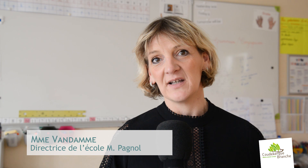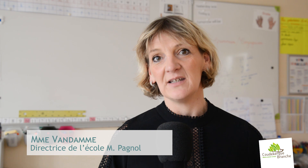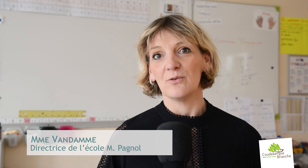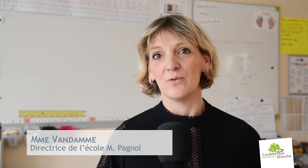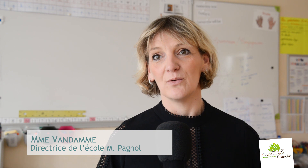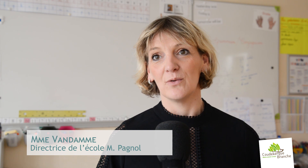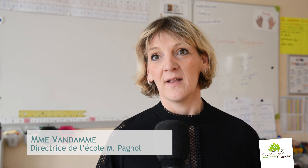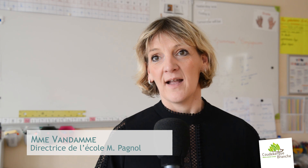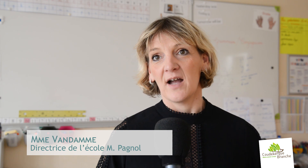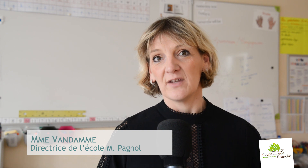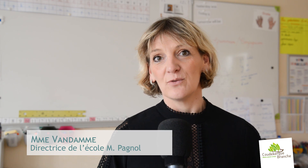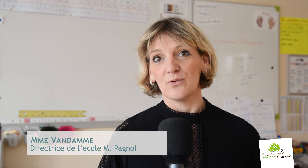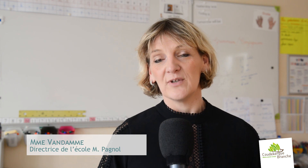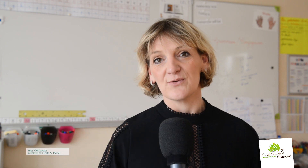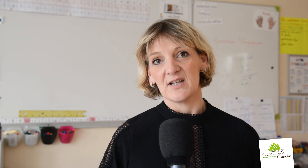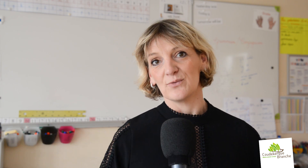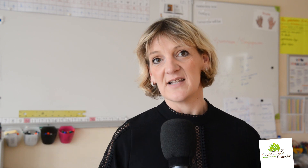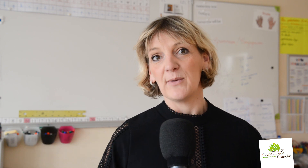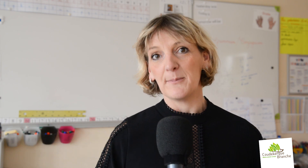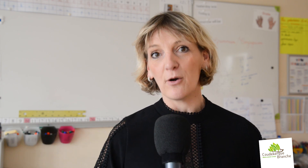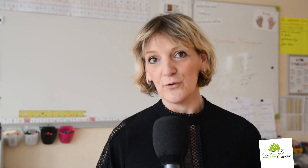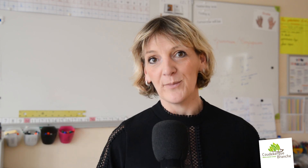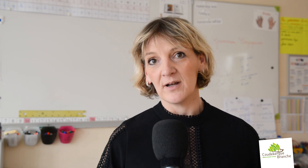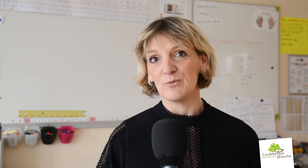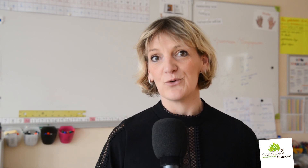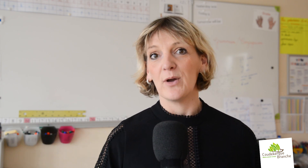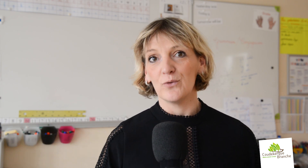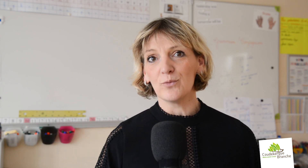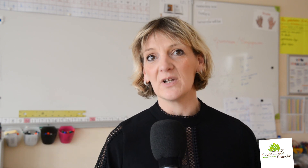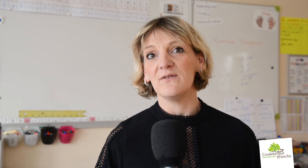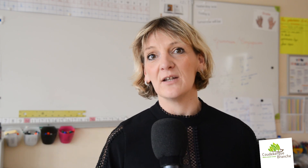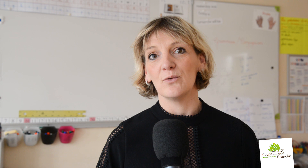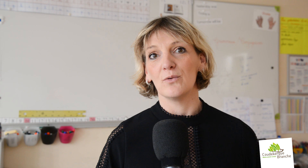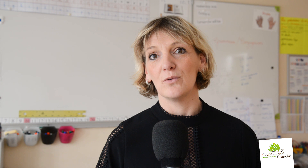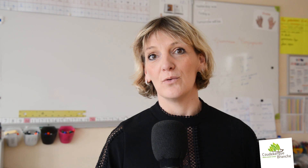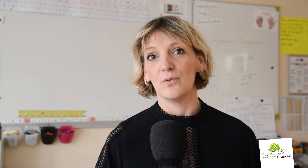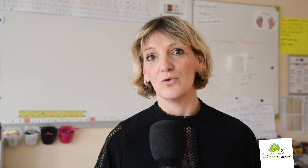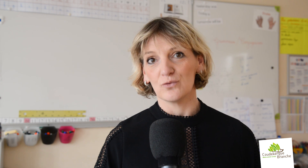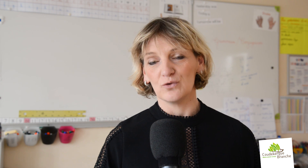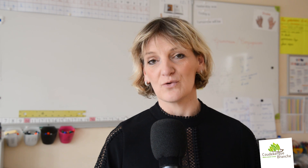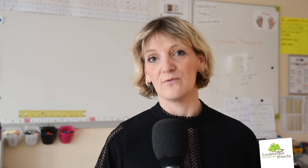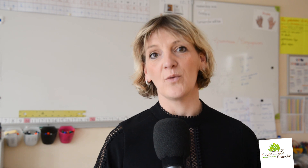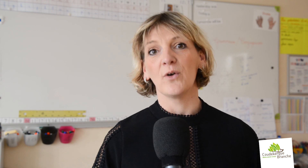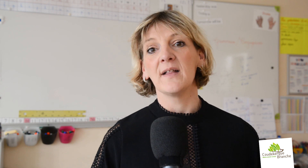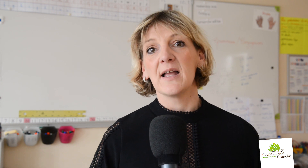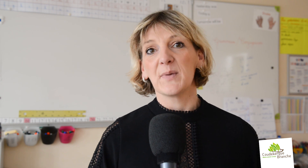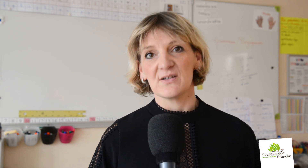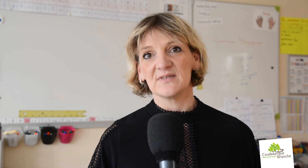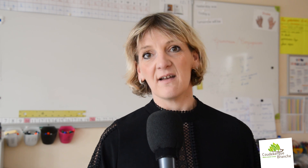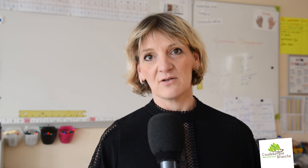mairie avec une association qui s'appelle Parole de Main et Monsieur Baheux pour qu'ils viennent le jour du 11 novembre présenter un